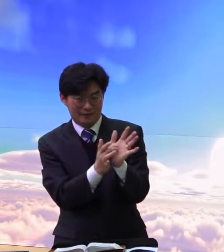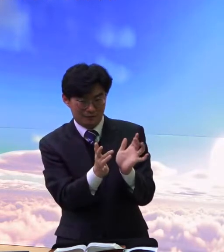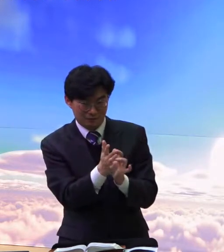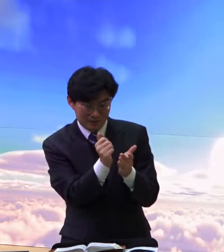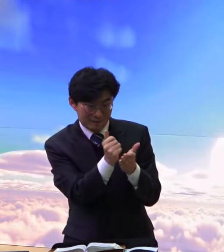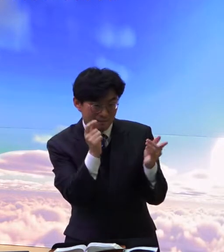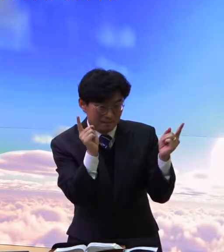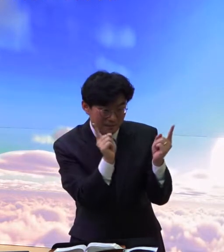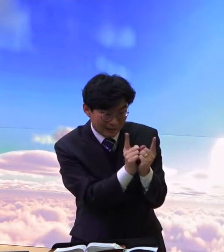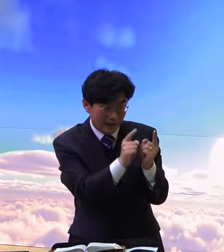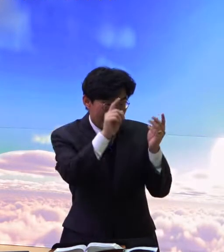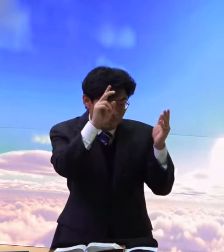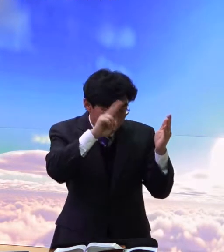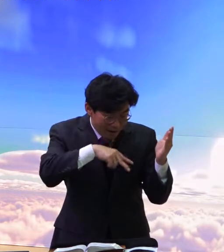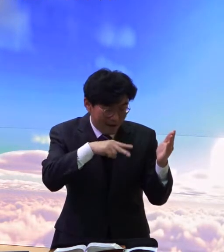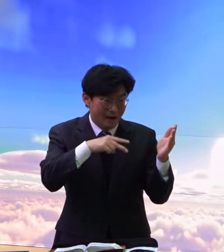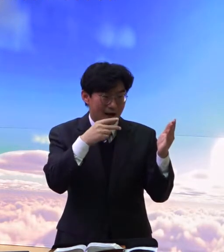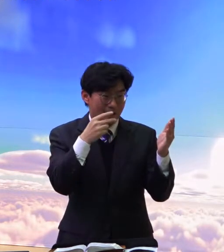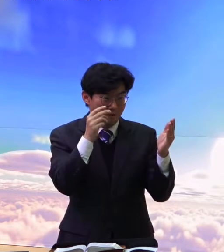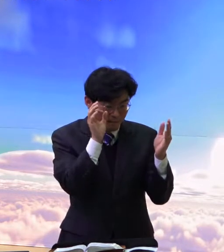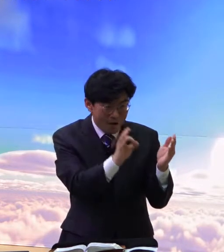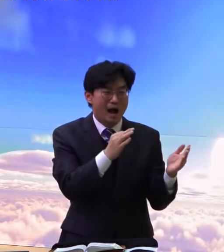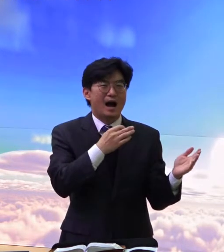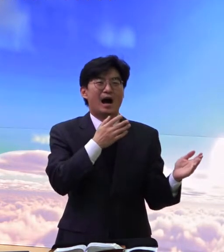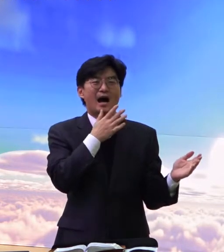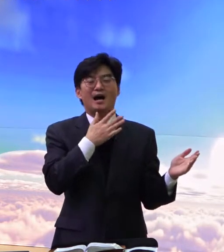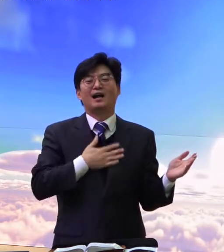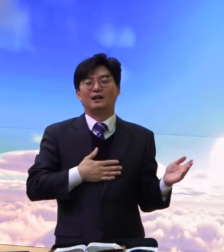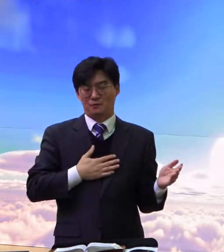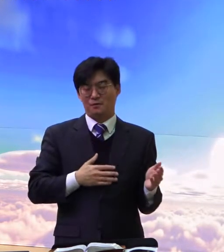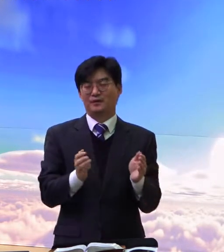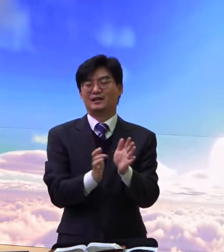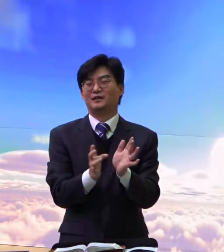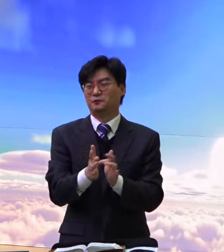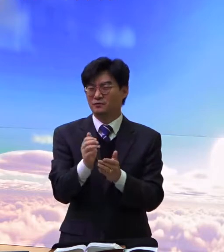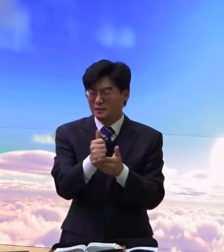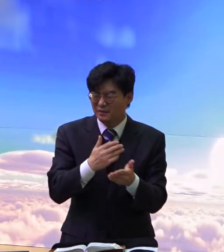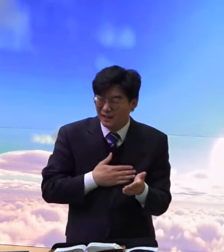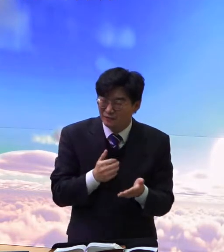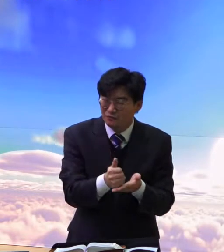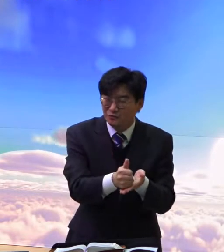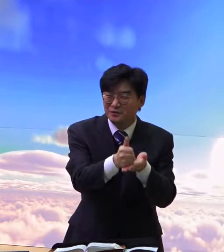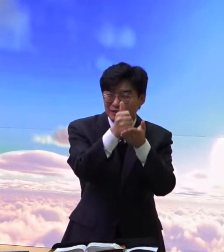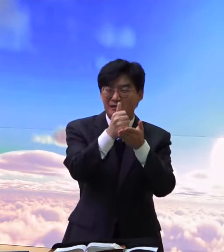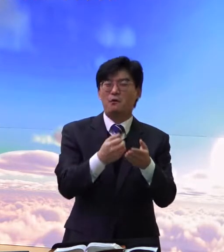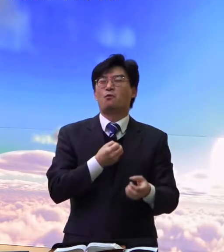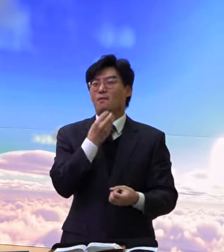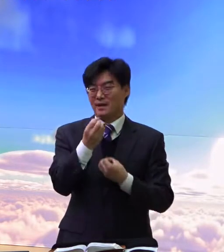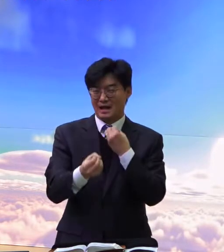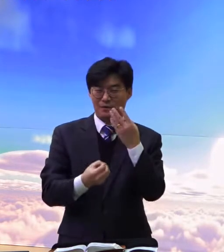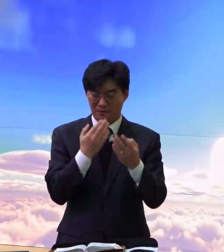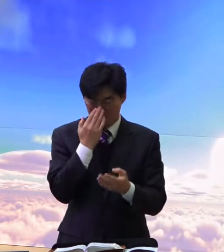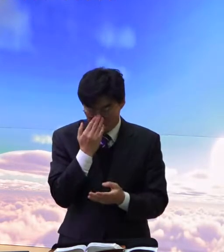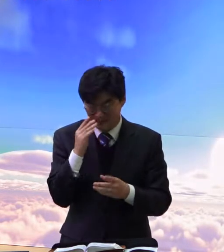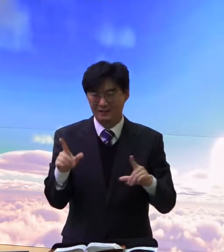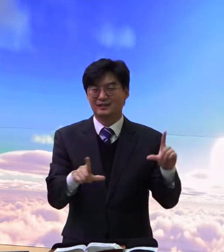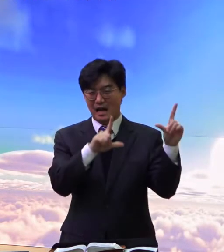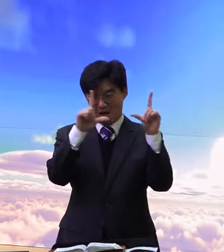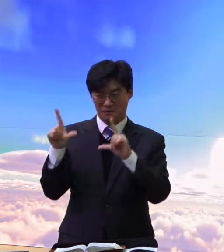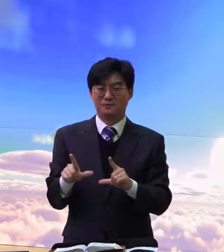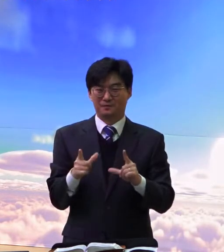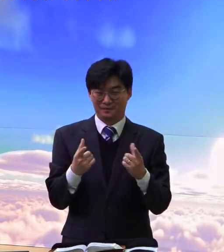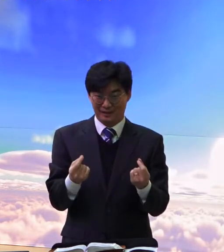만나서 예수님이 내 인생의 주인이십니다 라고 고백하며 살고 있지 않습니까? 예수님이 내